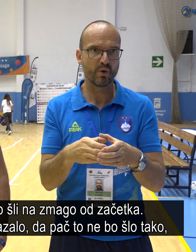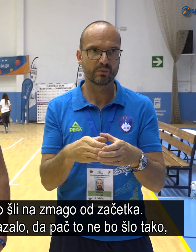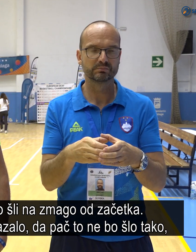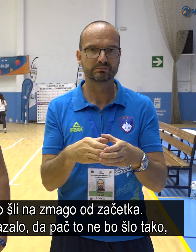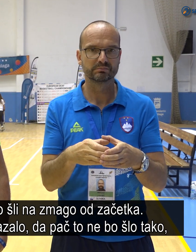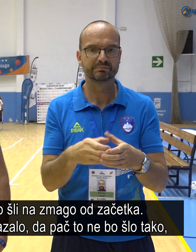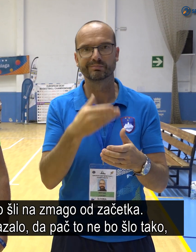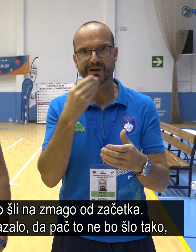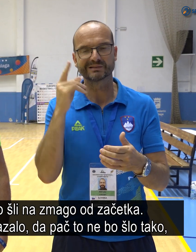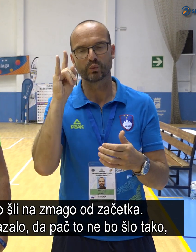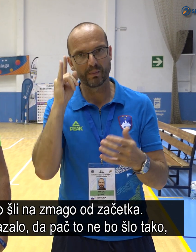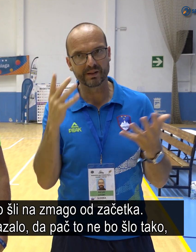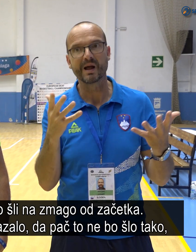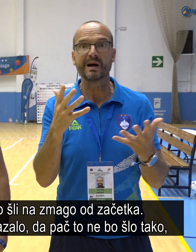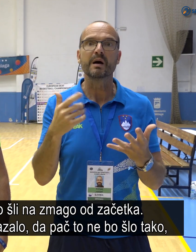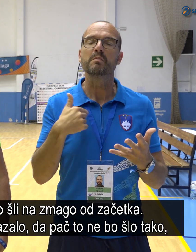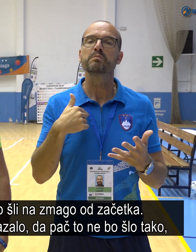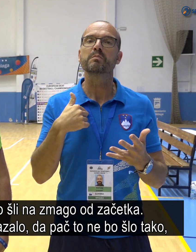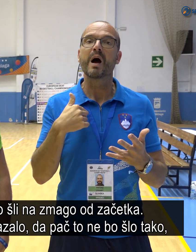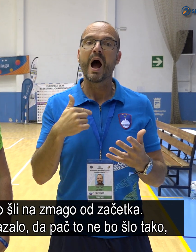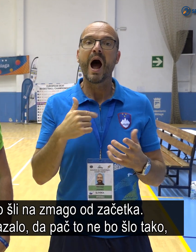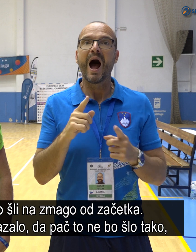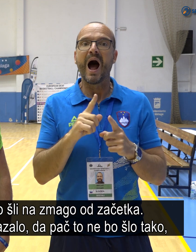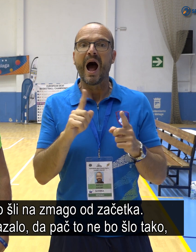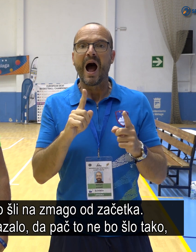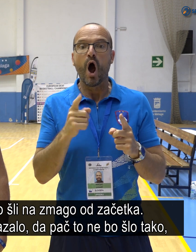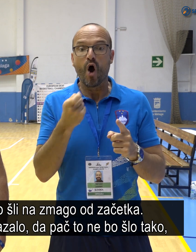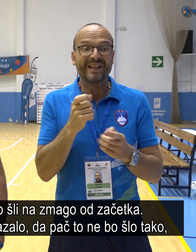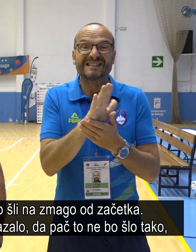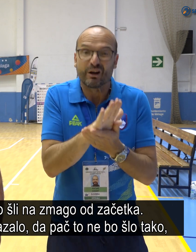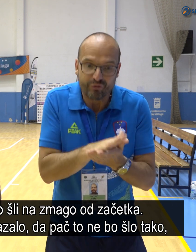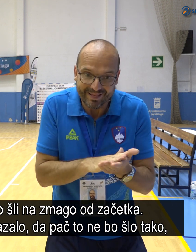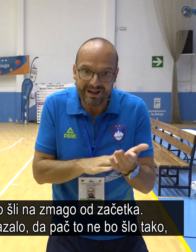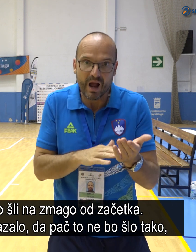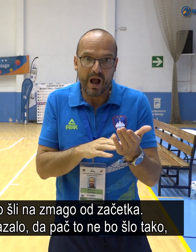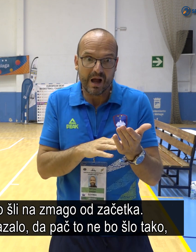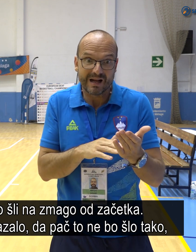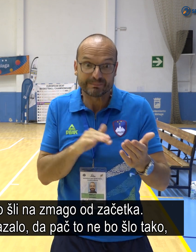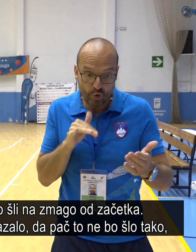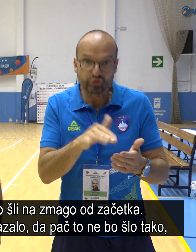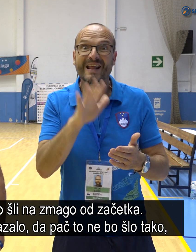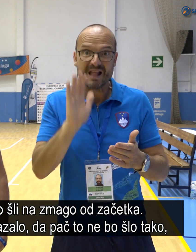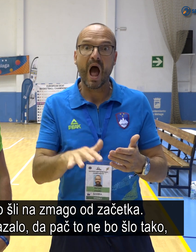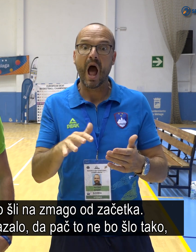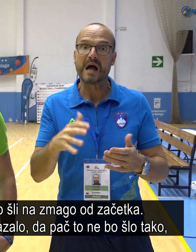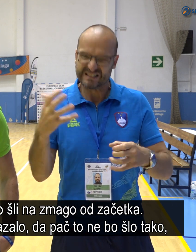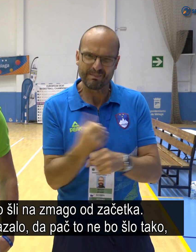Probali smo, mislim, v bistvu mi smo šli na zmago od začetka, pa se je nekako pokazalo, da pač to ne bo